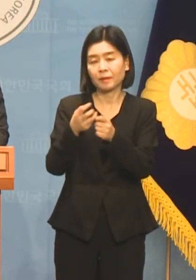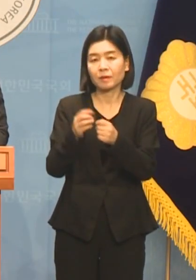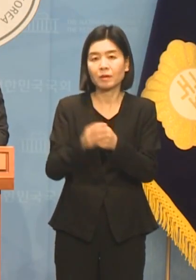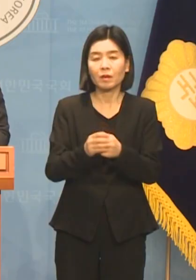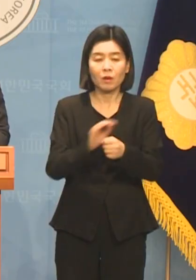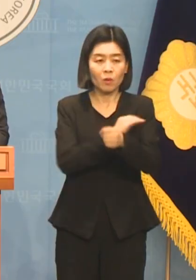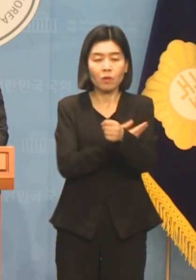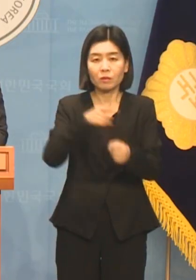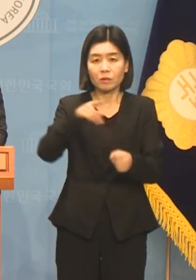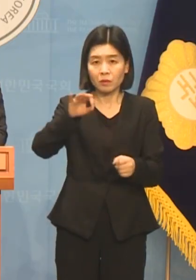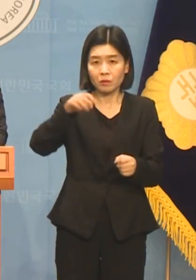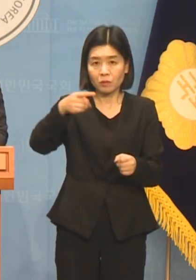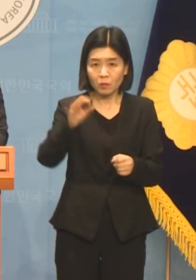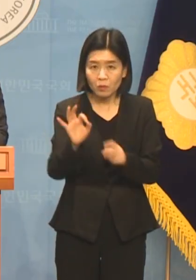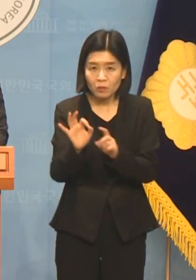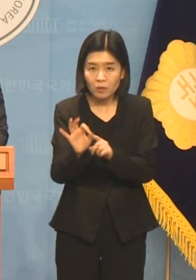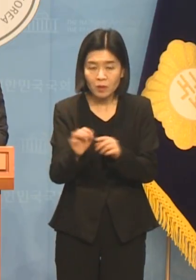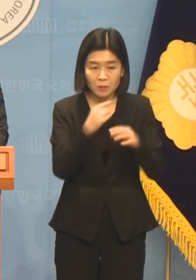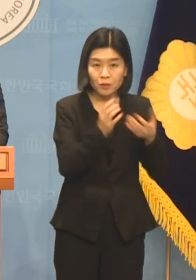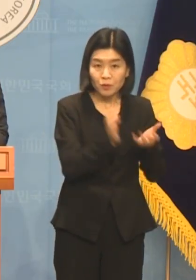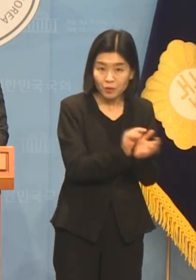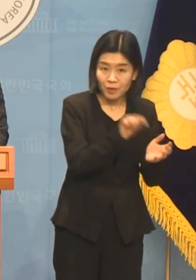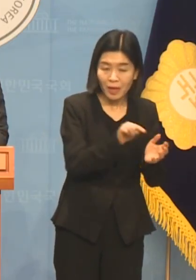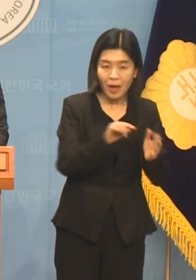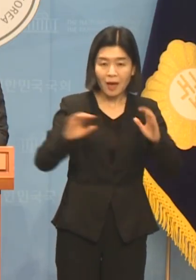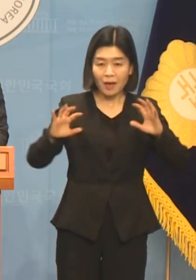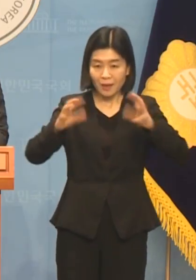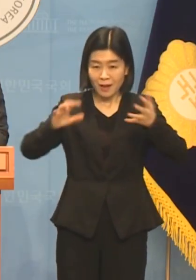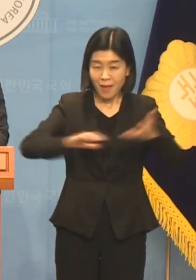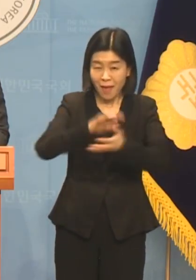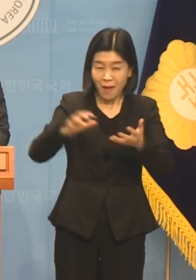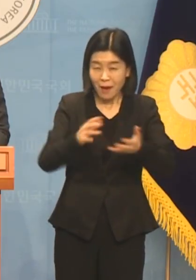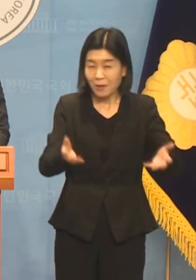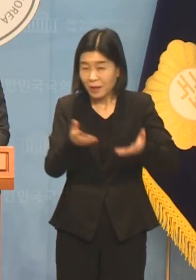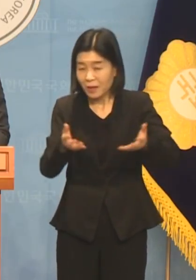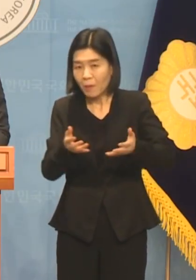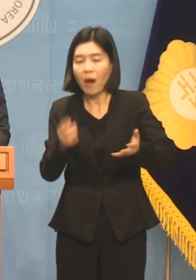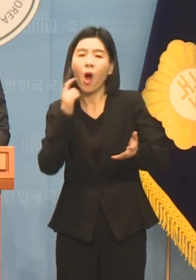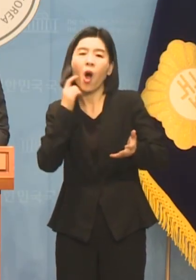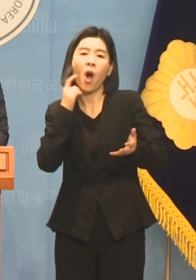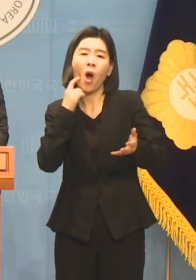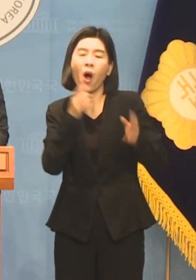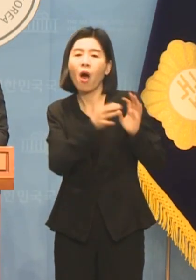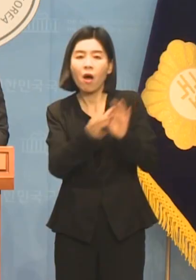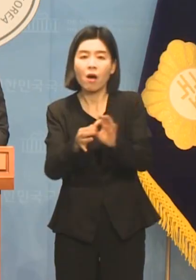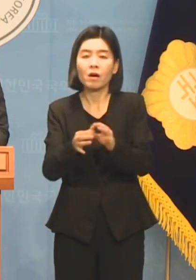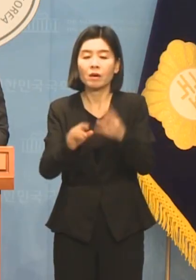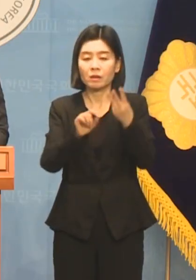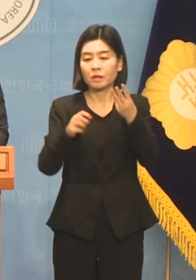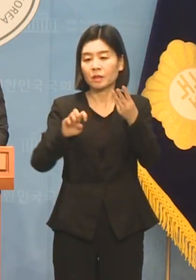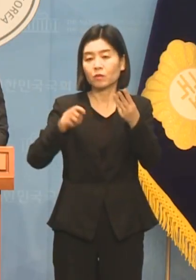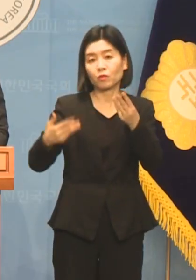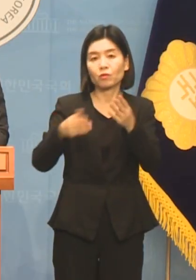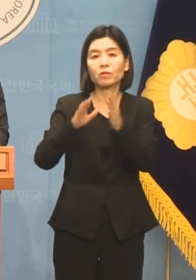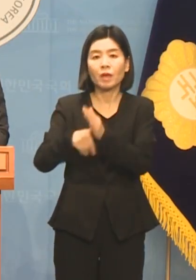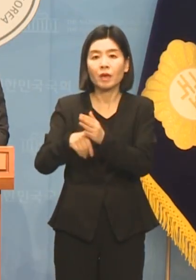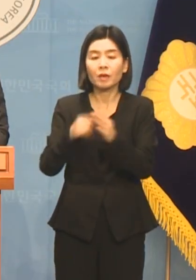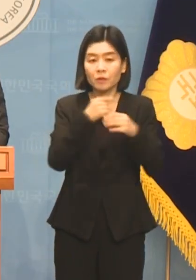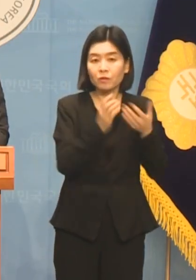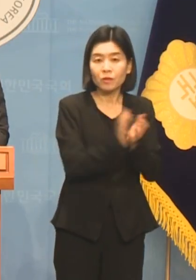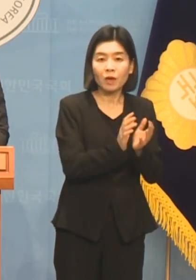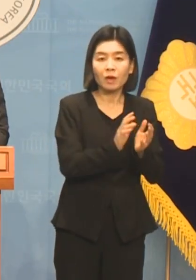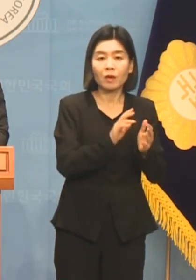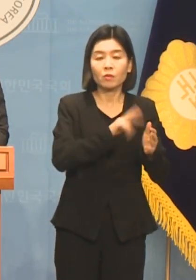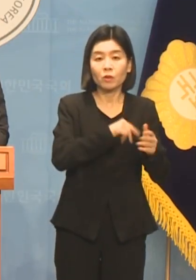원내대표가 민주당이 내란을 선동했다는 취지의 거짓말을 이어가고 있습니다. 3월 29일 기자간담회에서 민주당 초선 의원